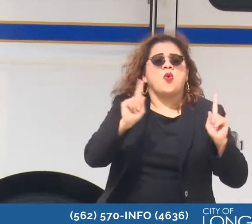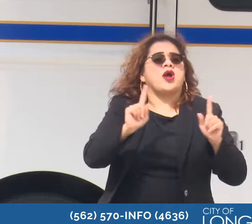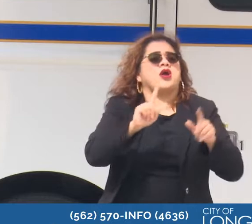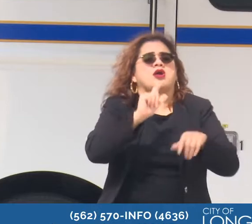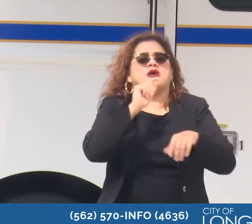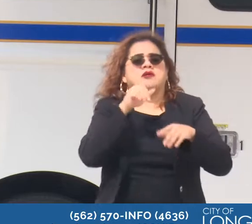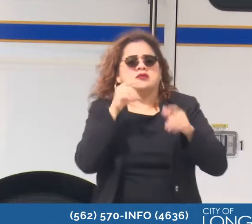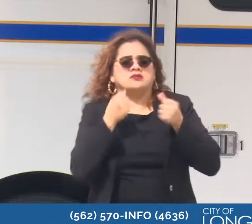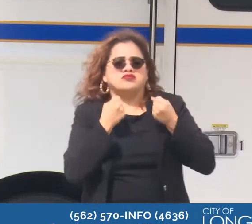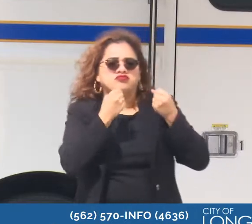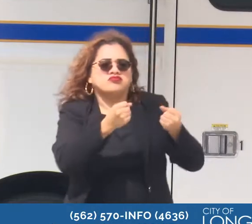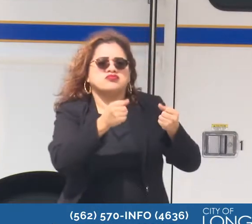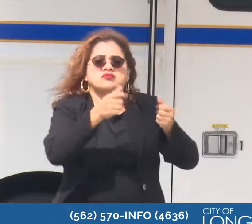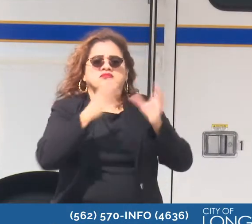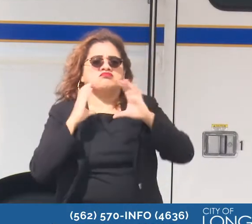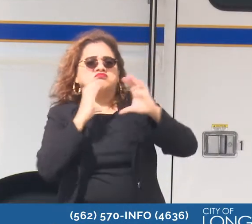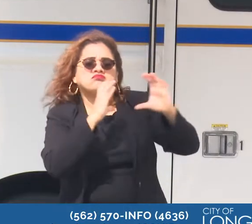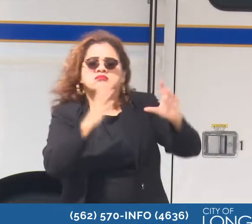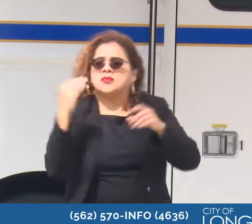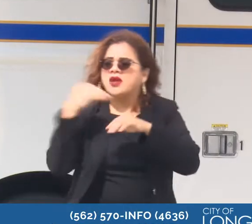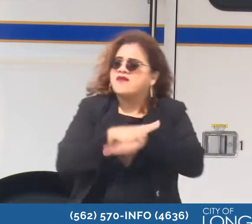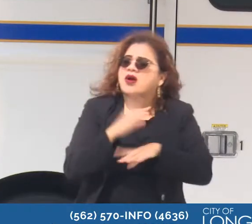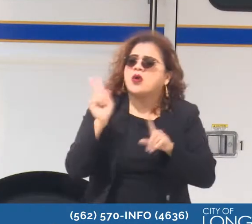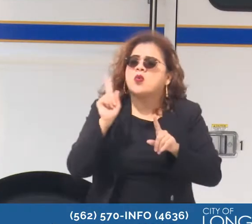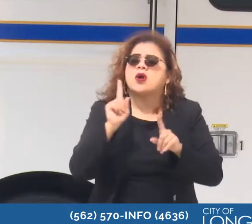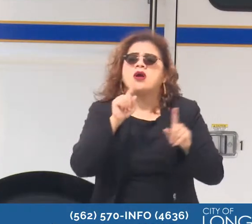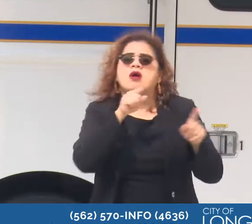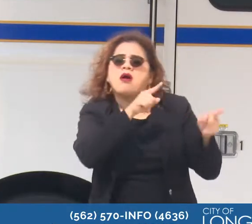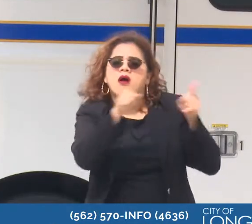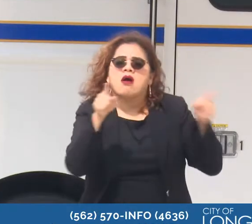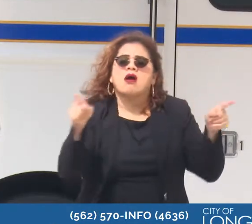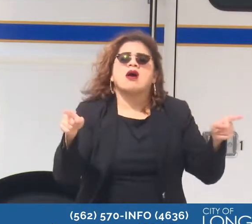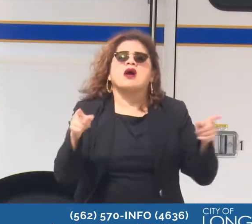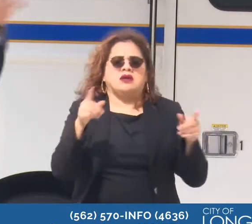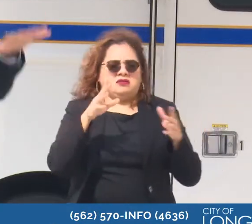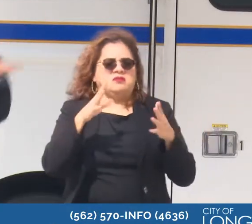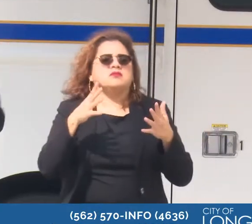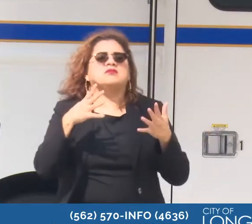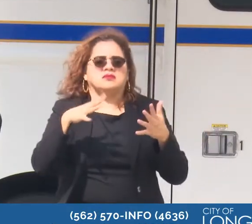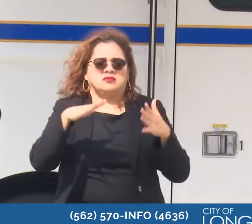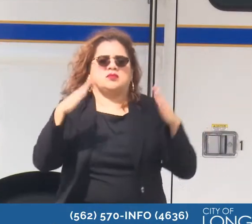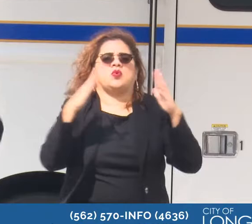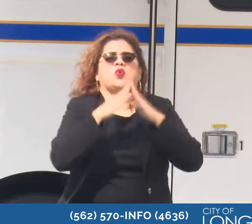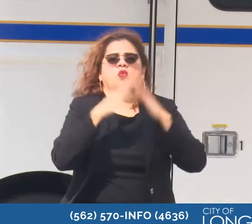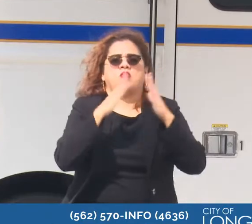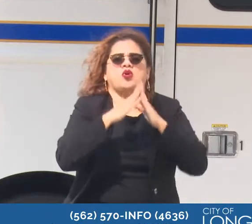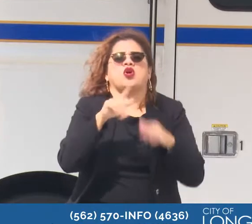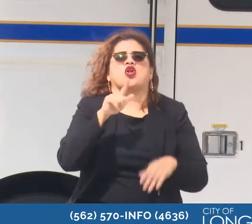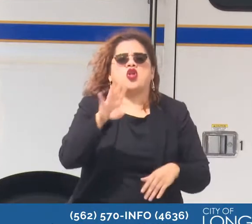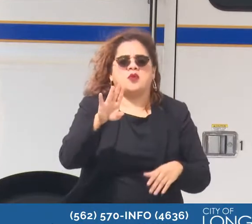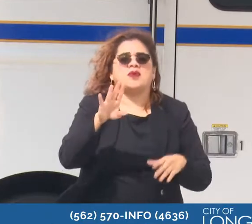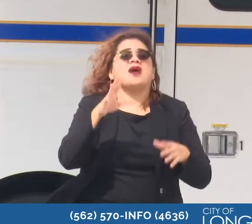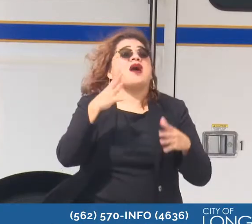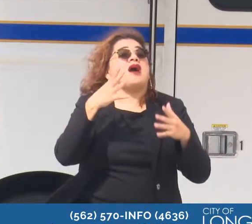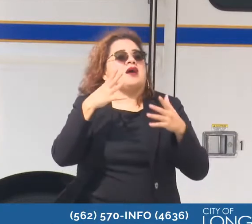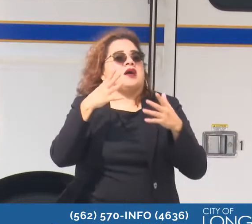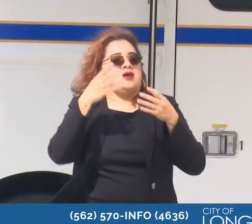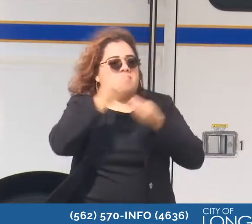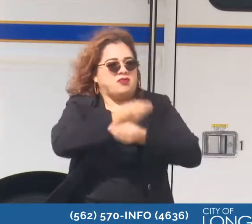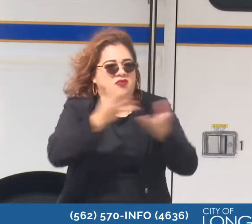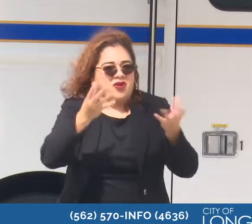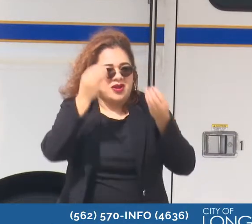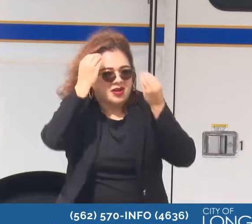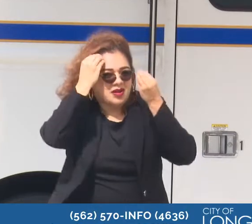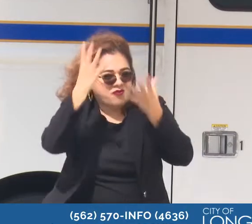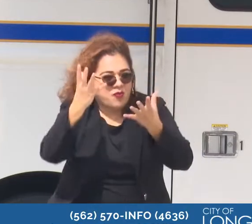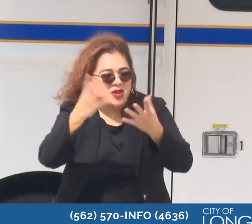examen. Chirla va y su team van a estar en las comunidades también a pasar la información. También en el